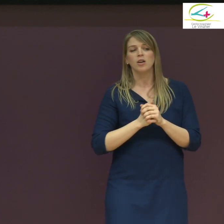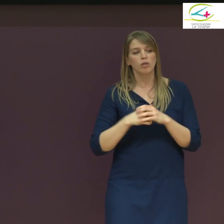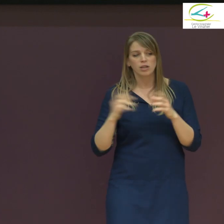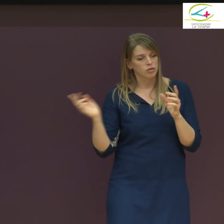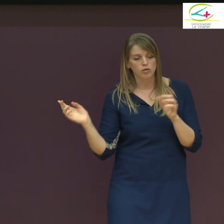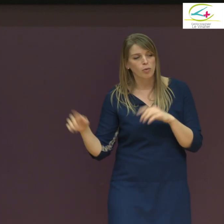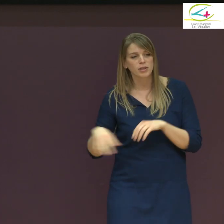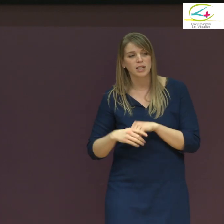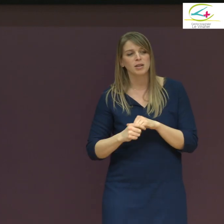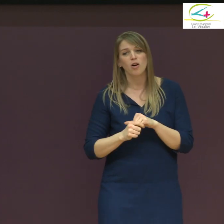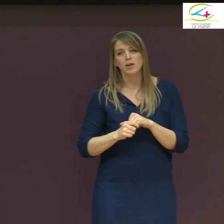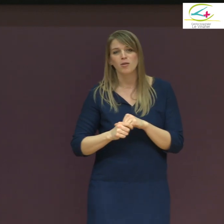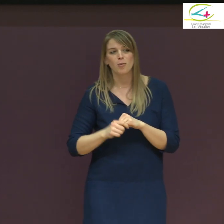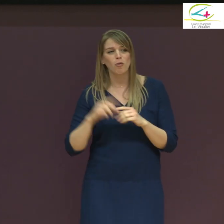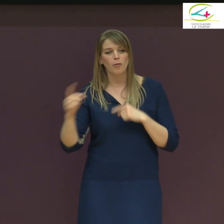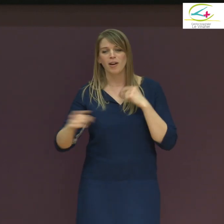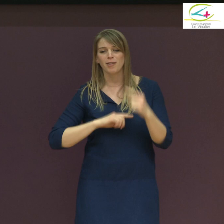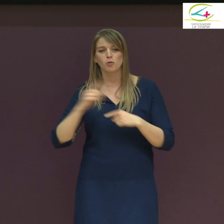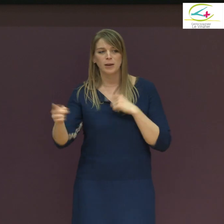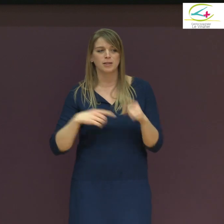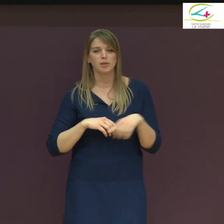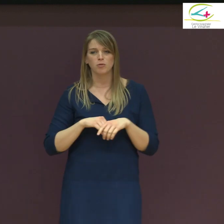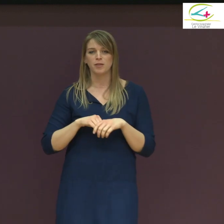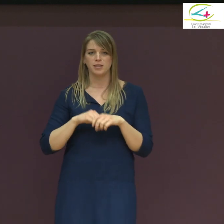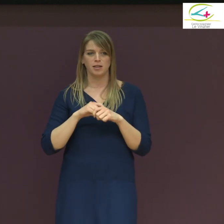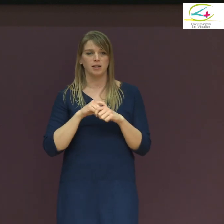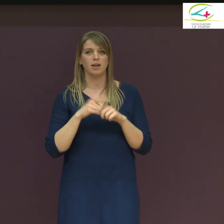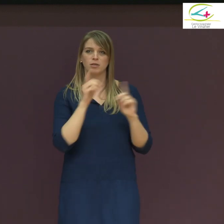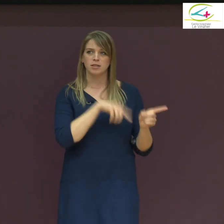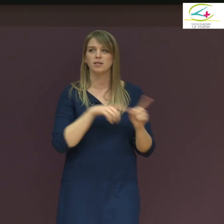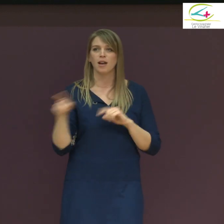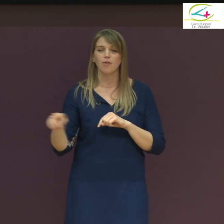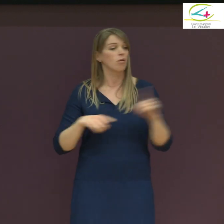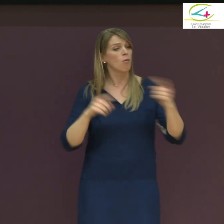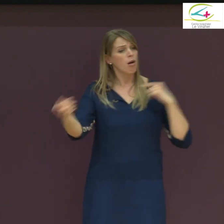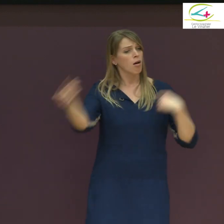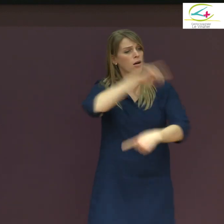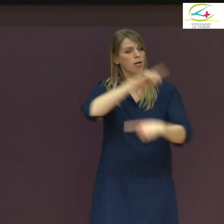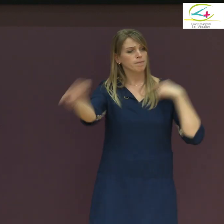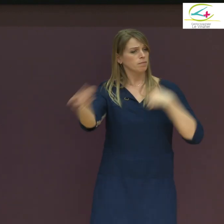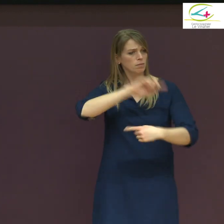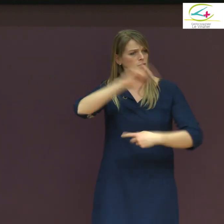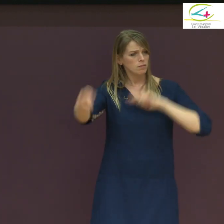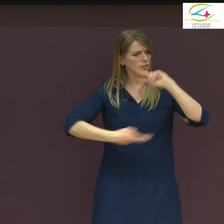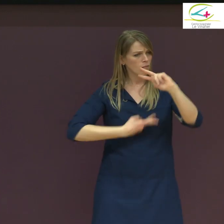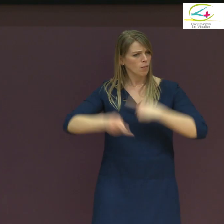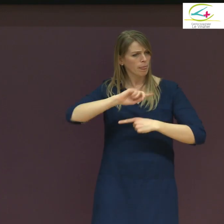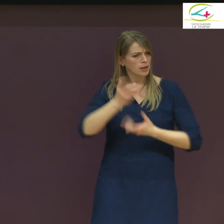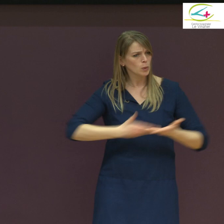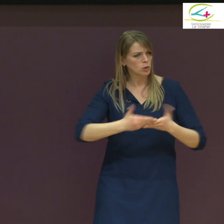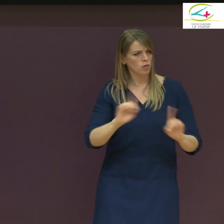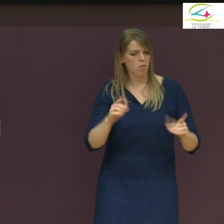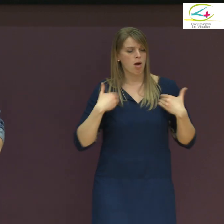et ok, je comprends qu'il y a des migrants, mais inversons pas la situation en fait. Je n'inverse pas la situation, moi je suis